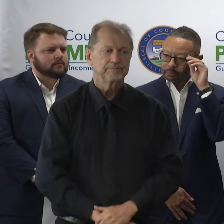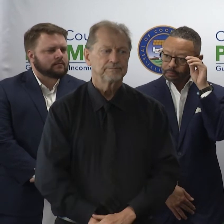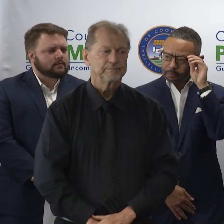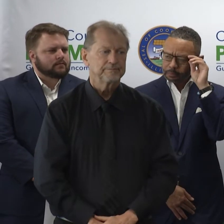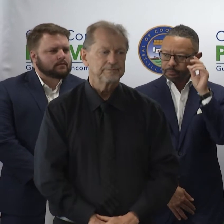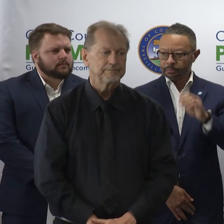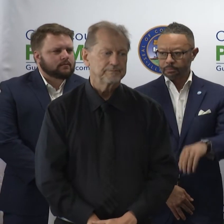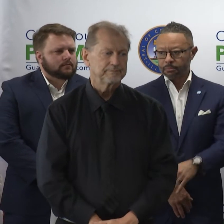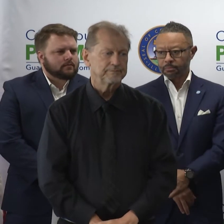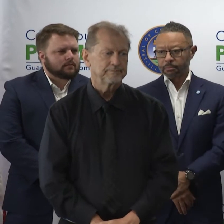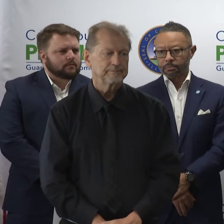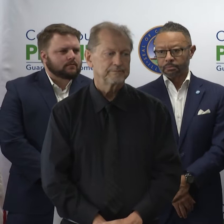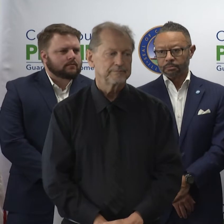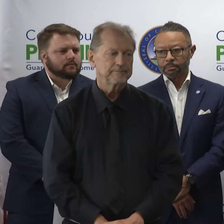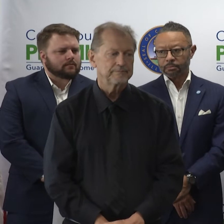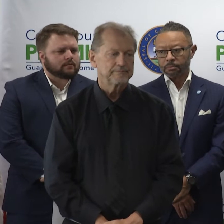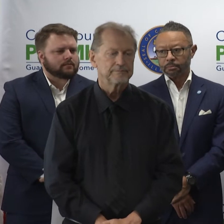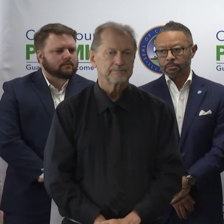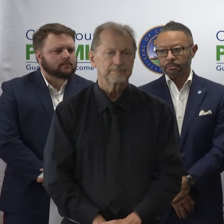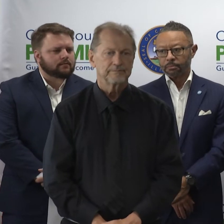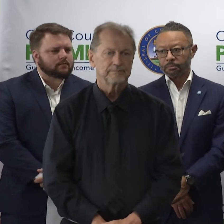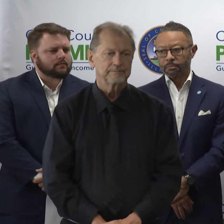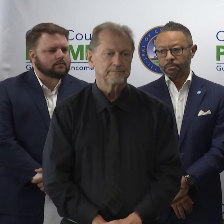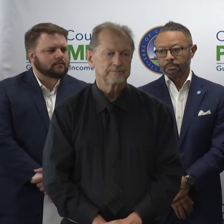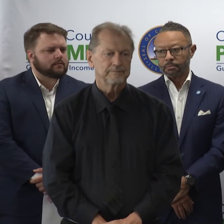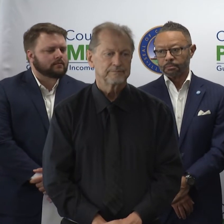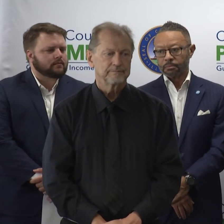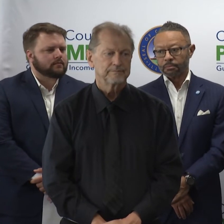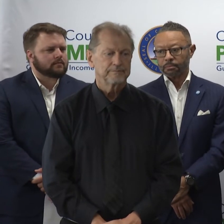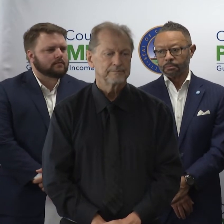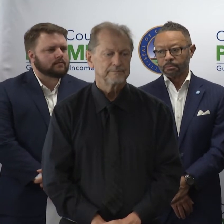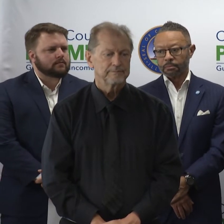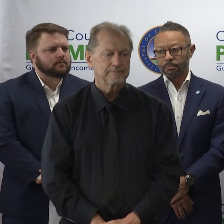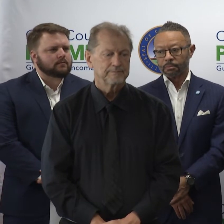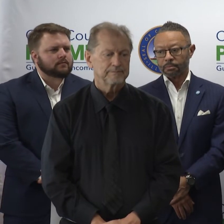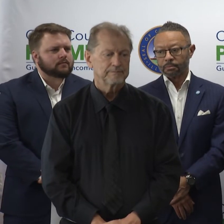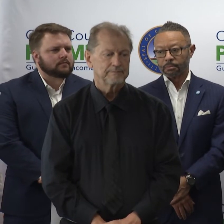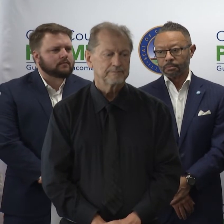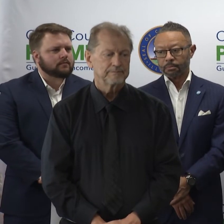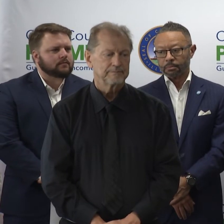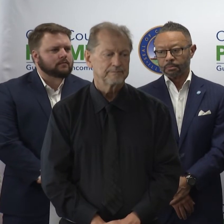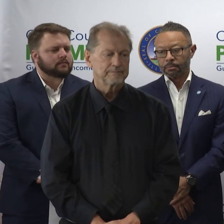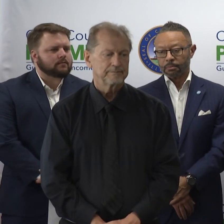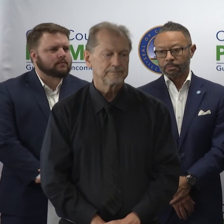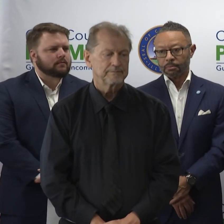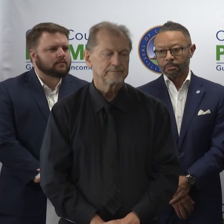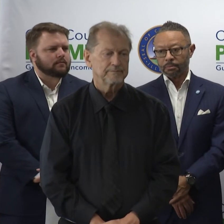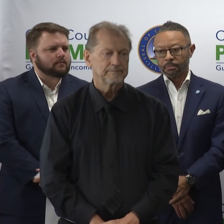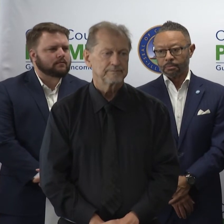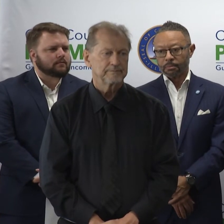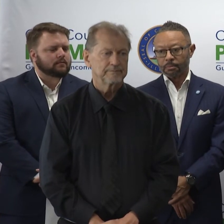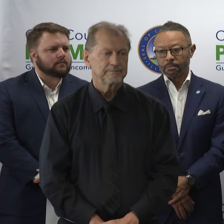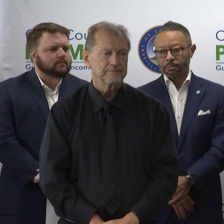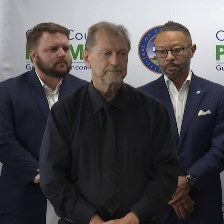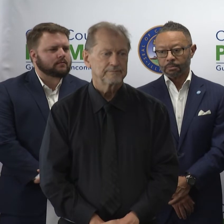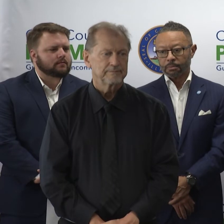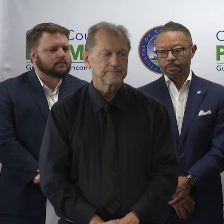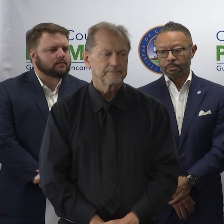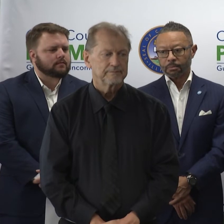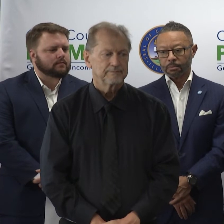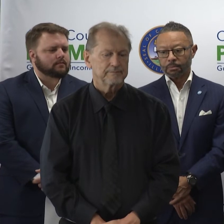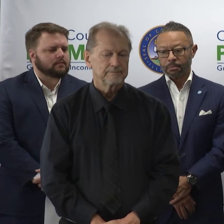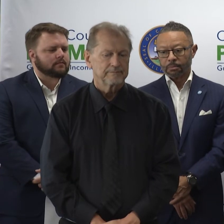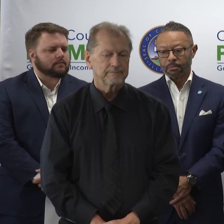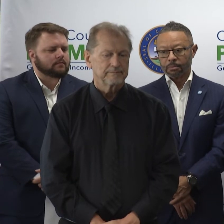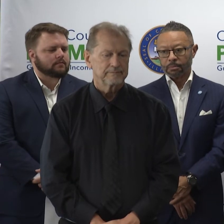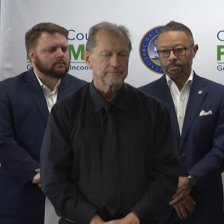inglés. SSH es una de las principales organizaciones sin fines de lucro de asesoramiento de vivienda, certificada por HUD en el condado de